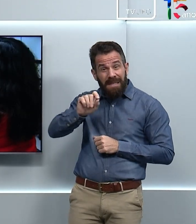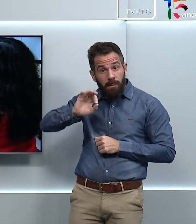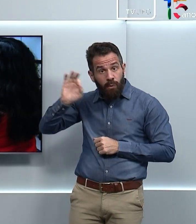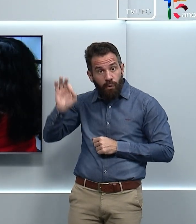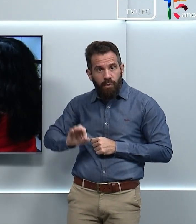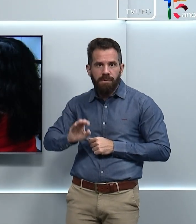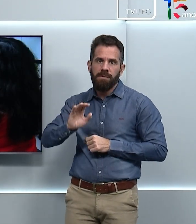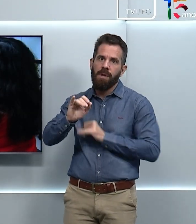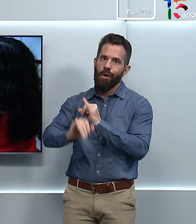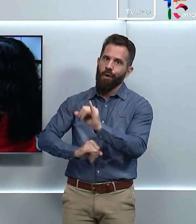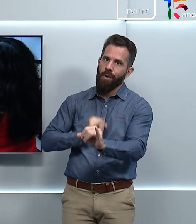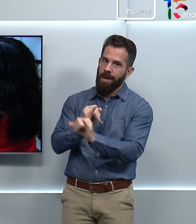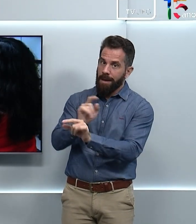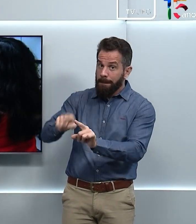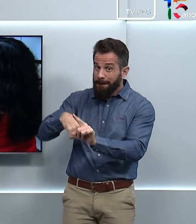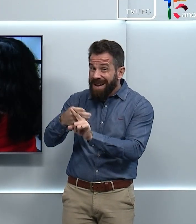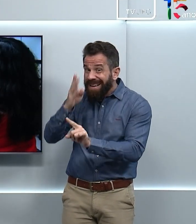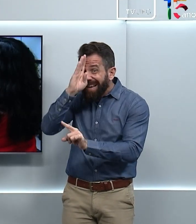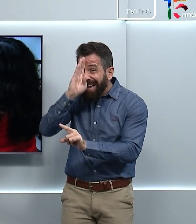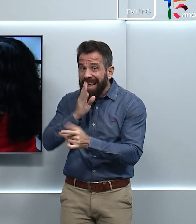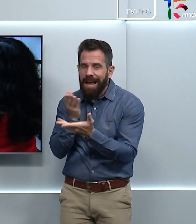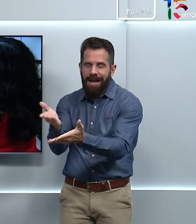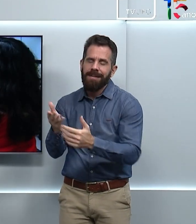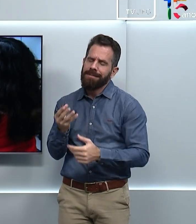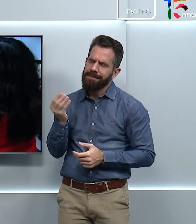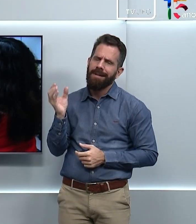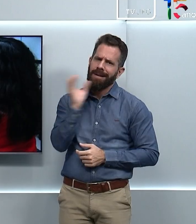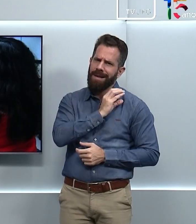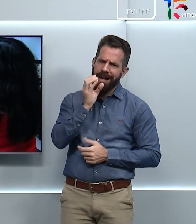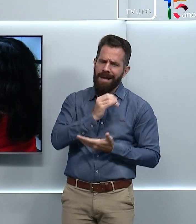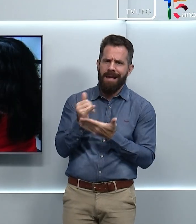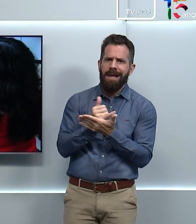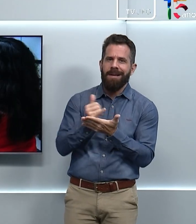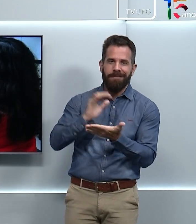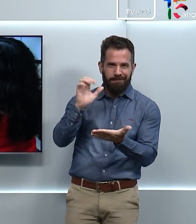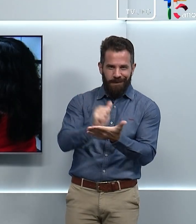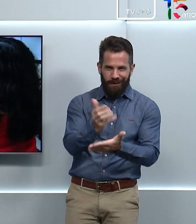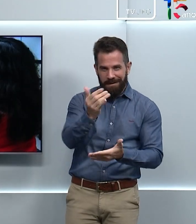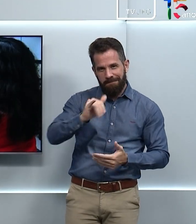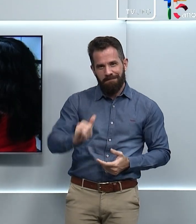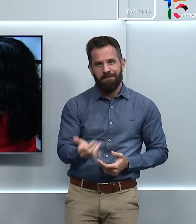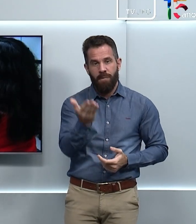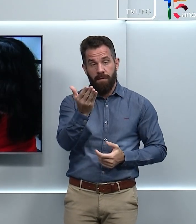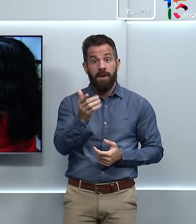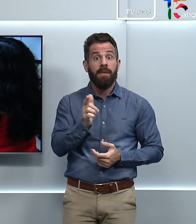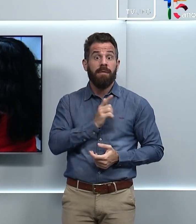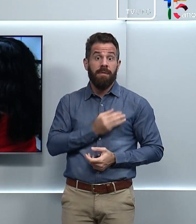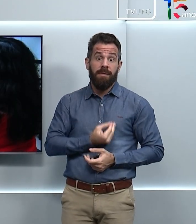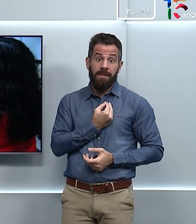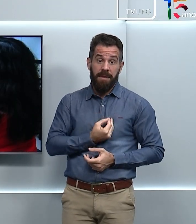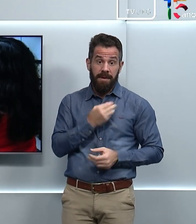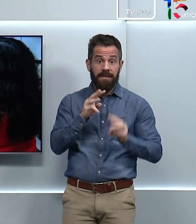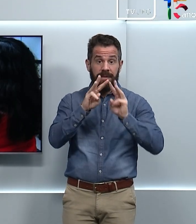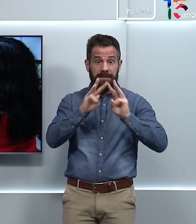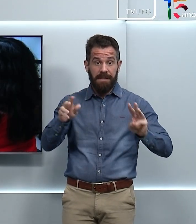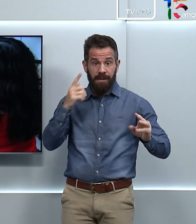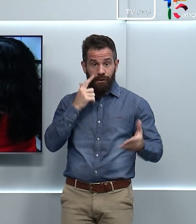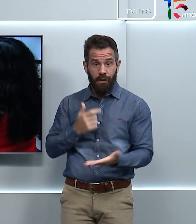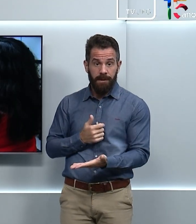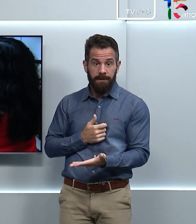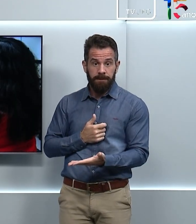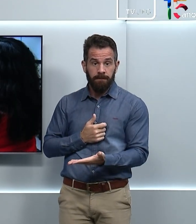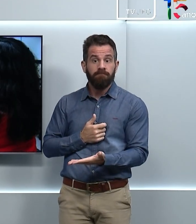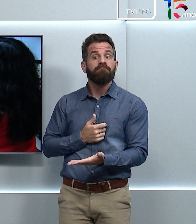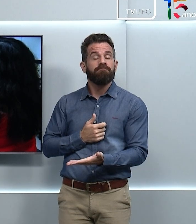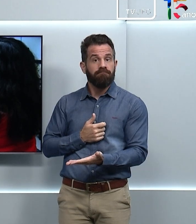são limitadas, então corre. As inscrições podem ser feitas por meio da Central do ProBem, que fica no site que você está vendo aqui